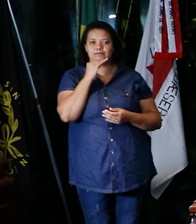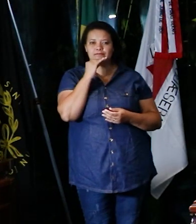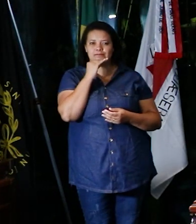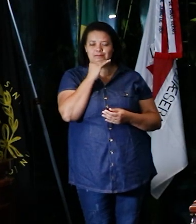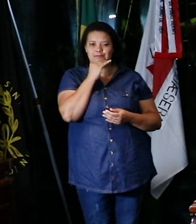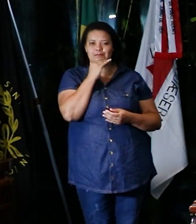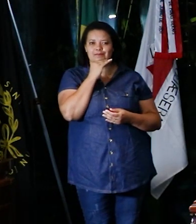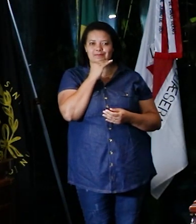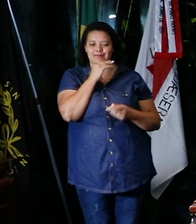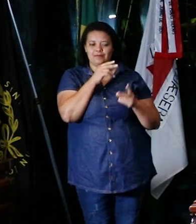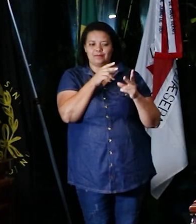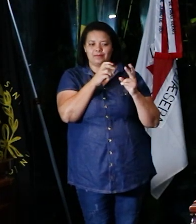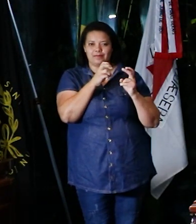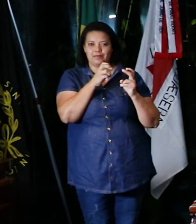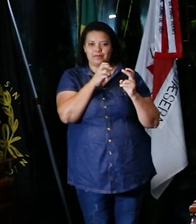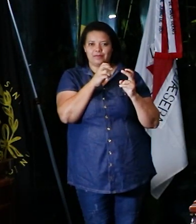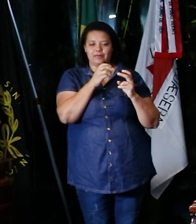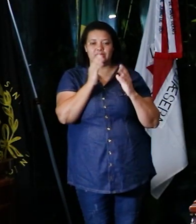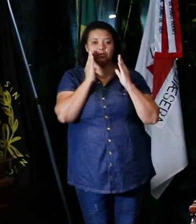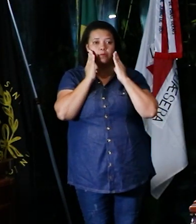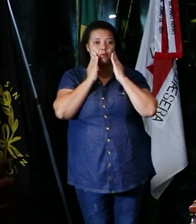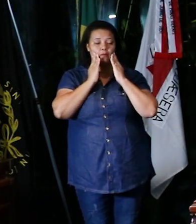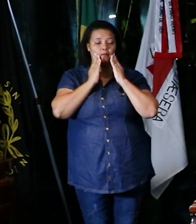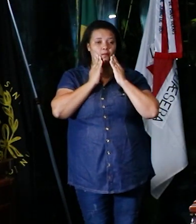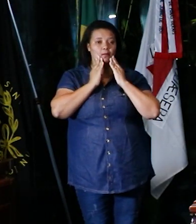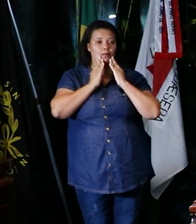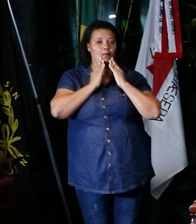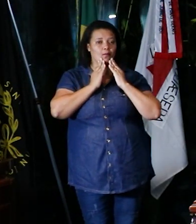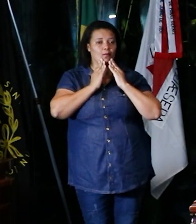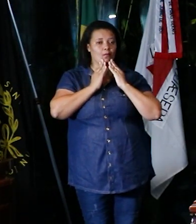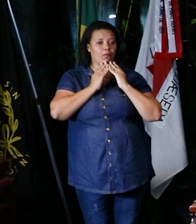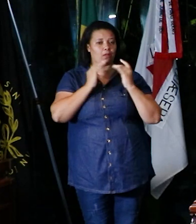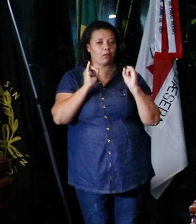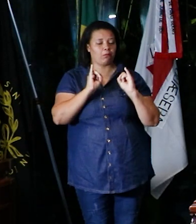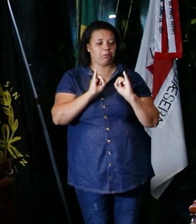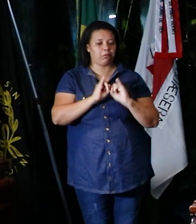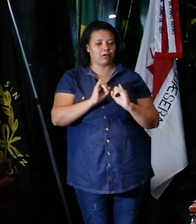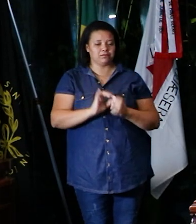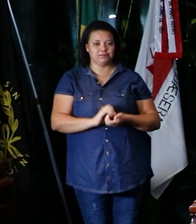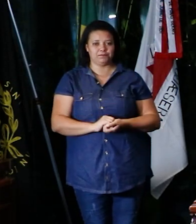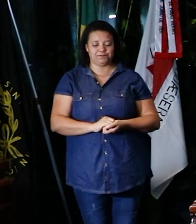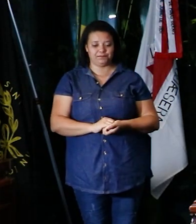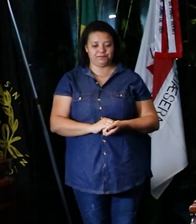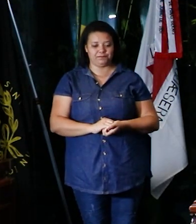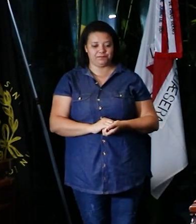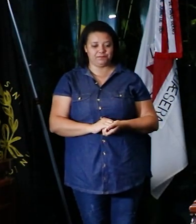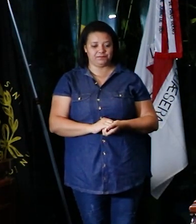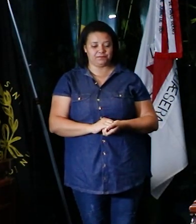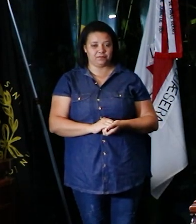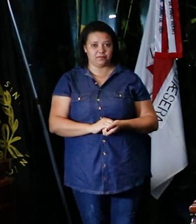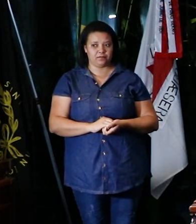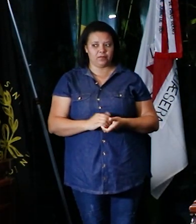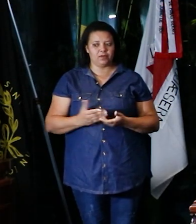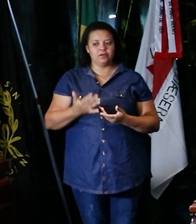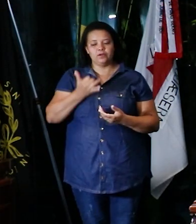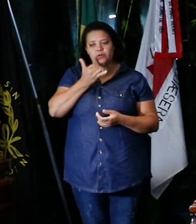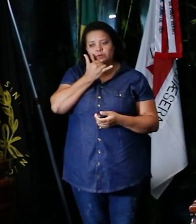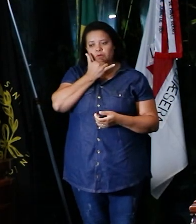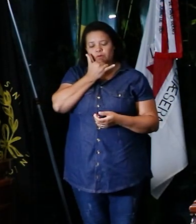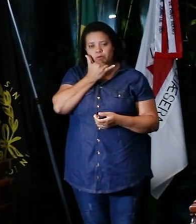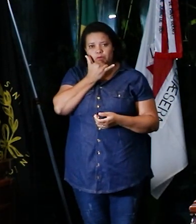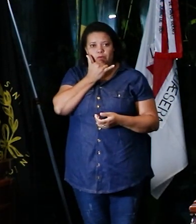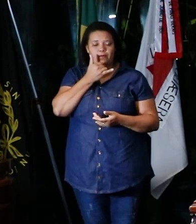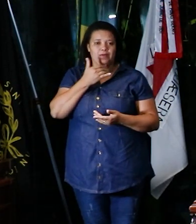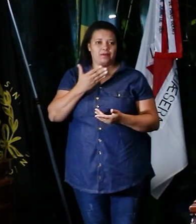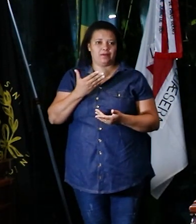seu rosto magro e sulcado. Não me leve a mal. Não leve a mal o quê? Eu